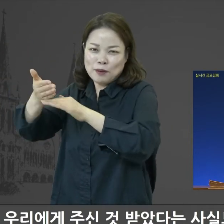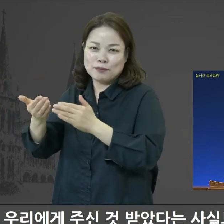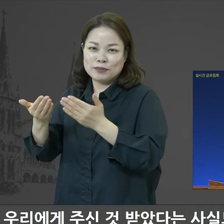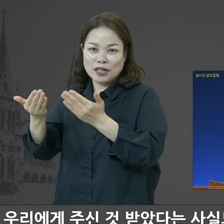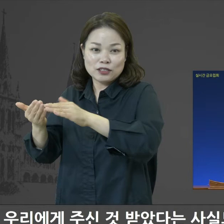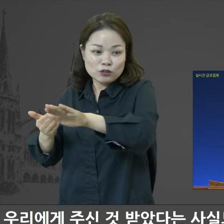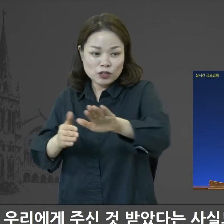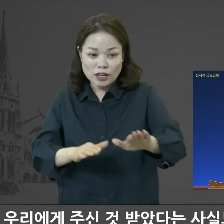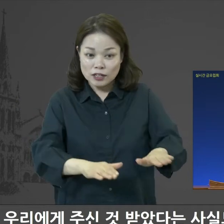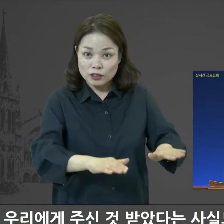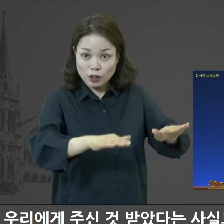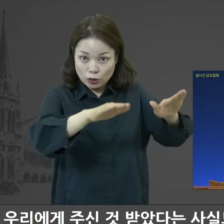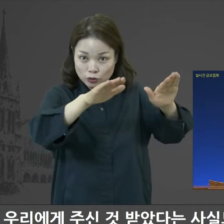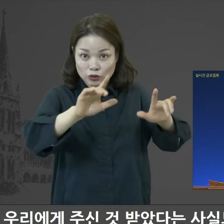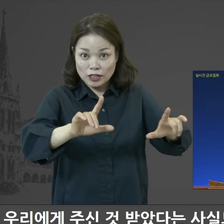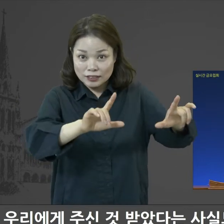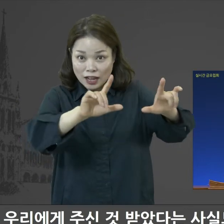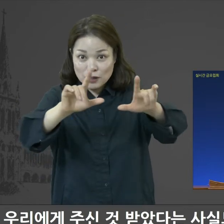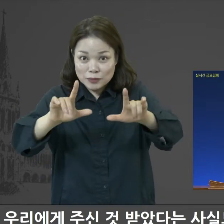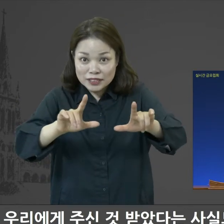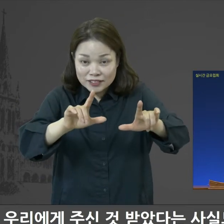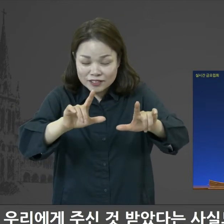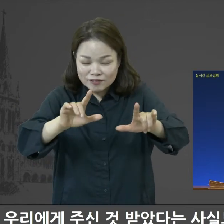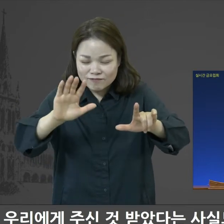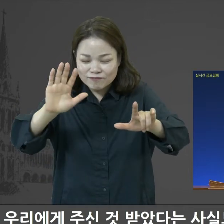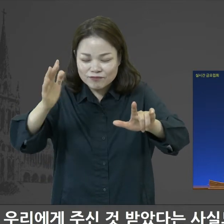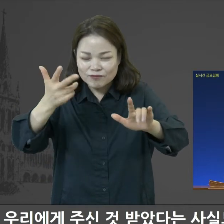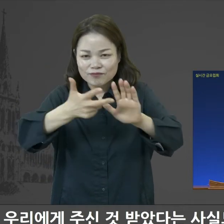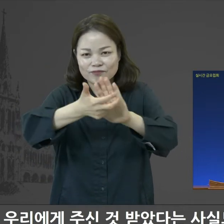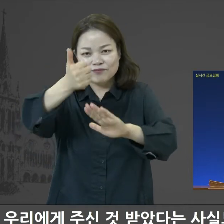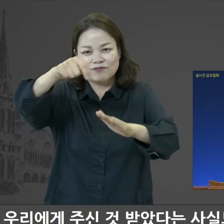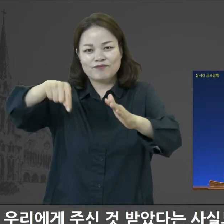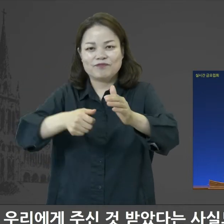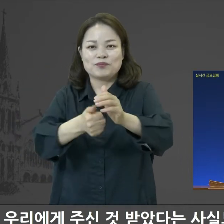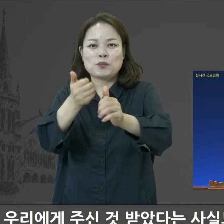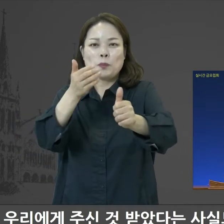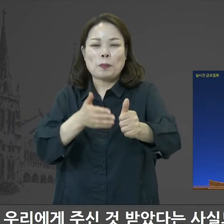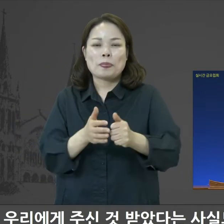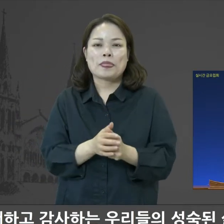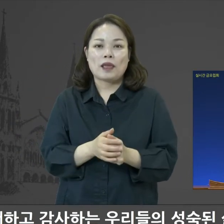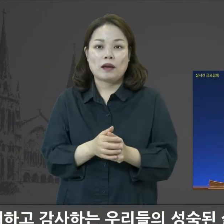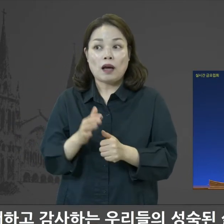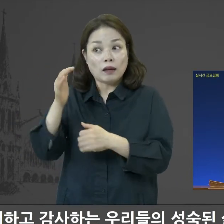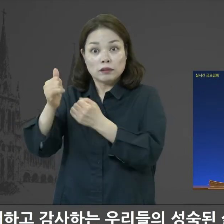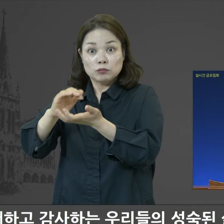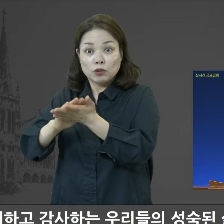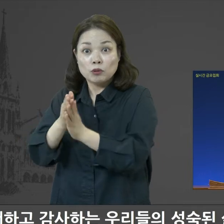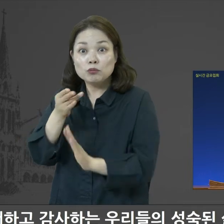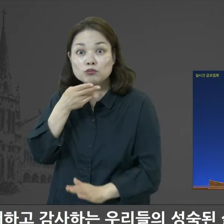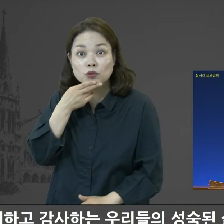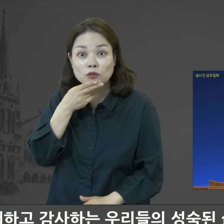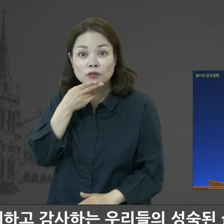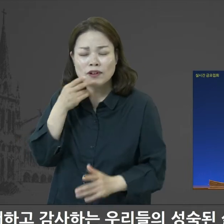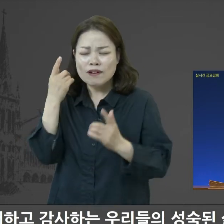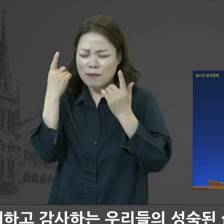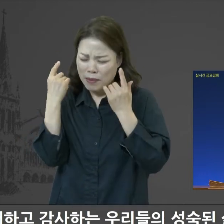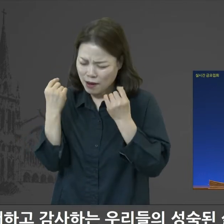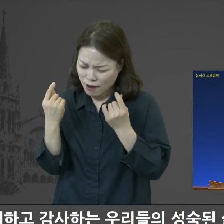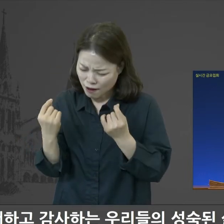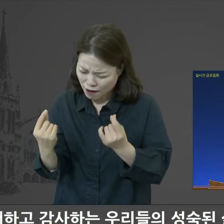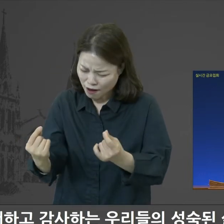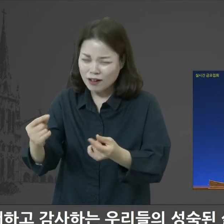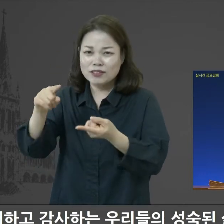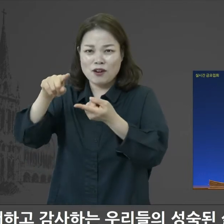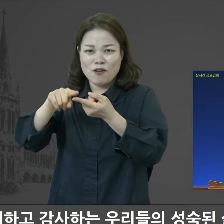우리들의 성숙된 삶이 될 수 있기를 주 안에서 소망합니다. 그 하나님이 변함이 없으시대요. 변함이